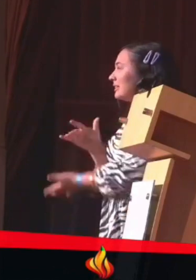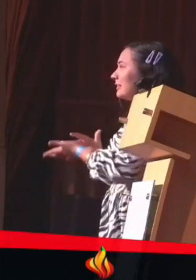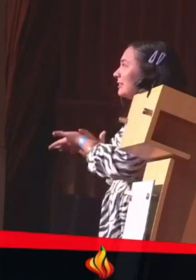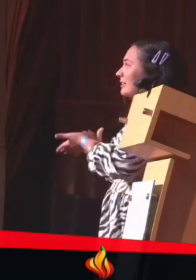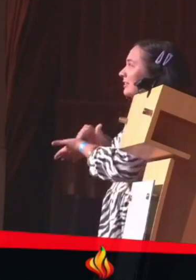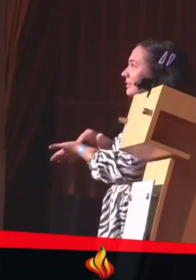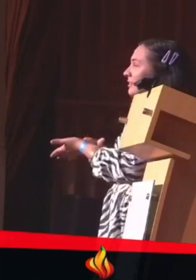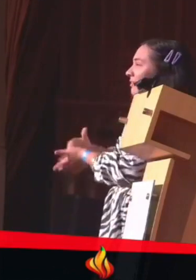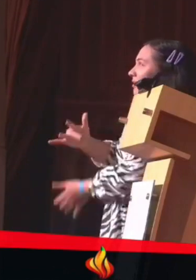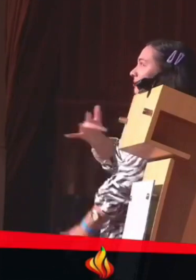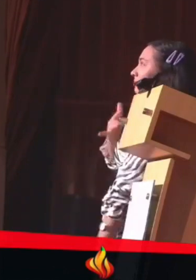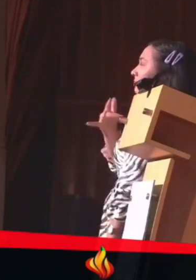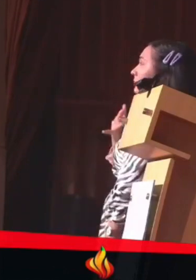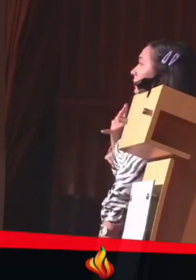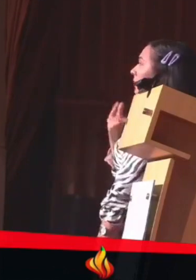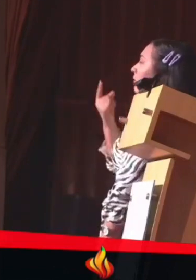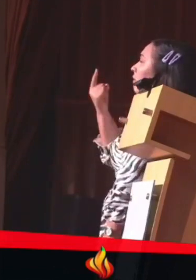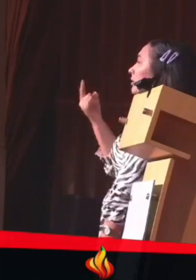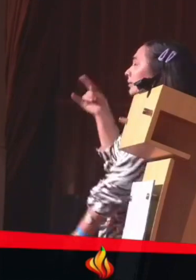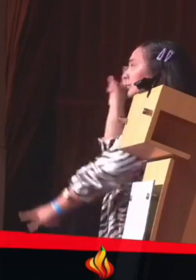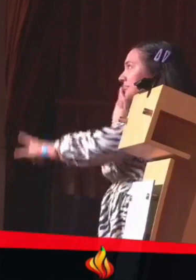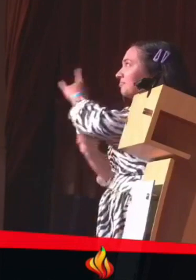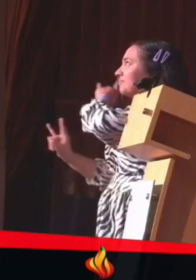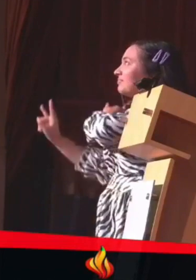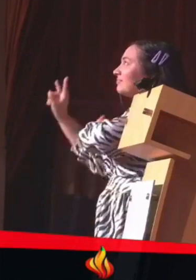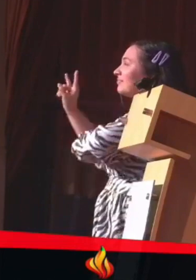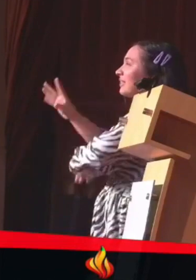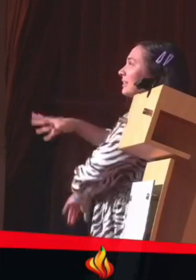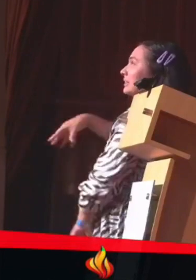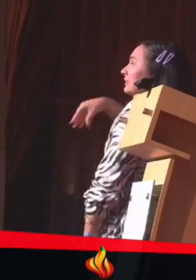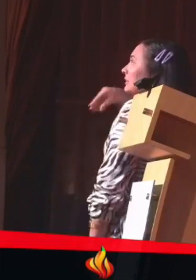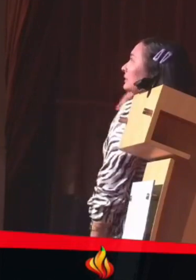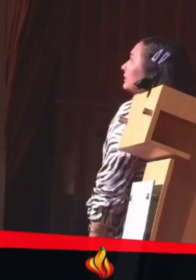Noé divergente, el Noé diferente.